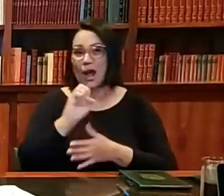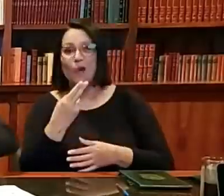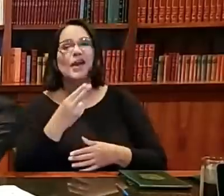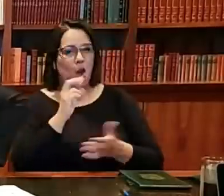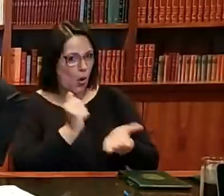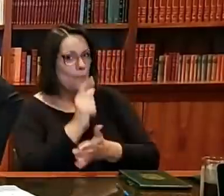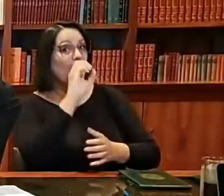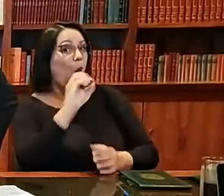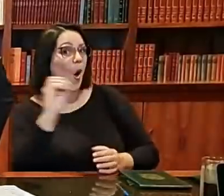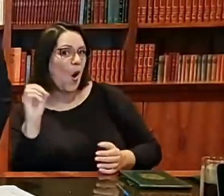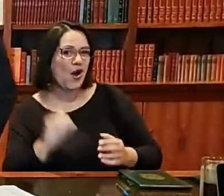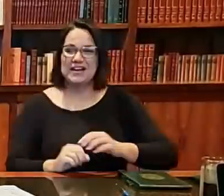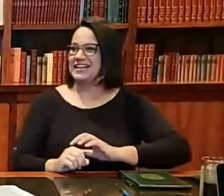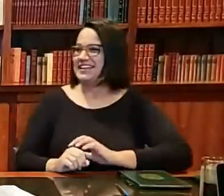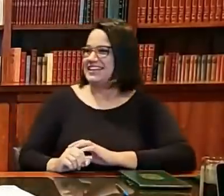Comprei. Tá olhando,